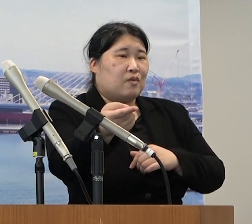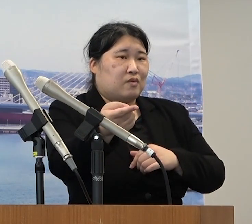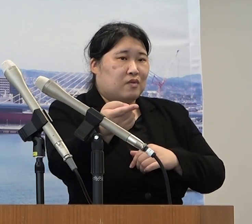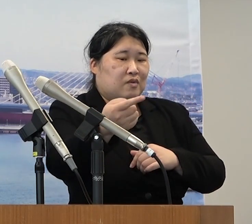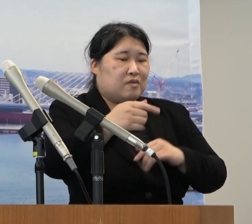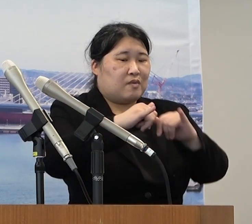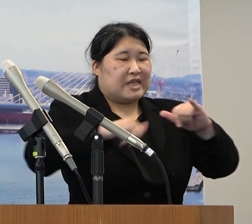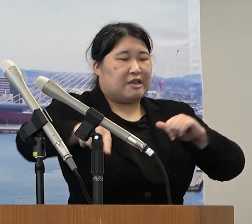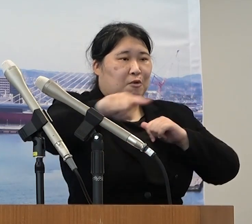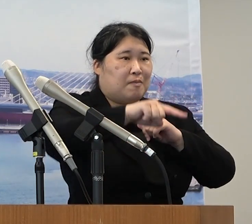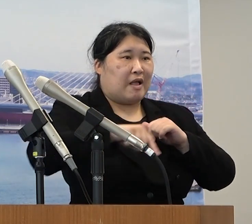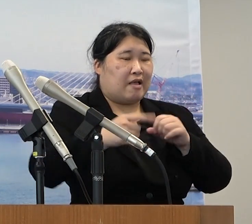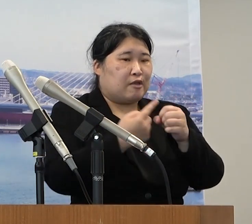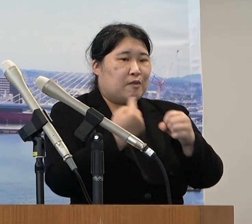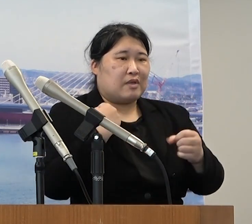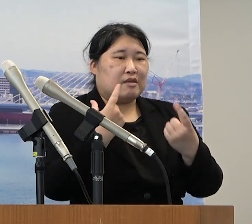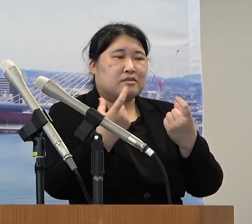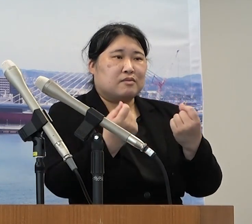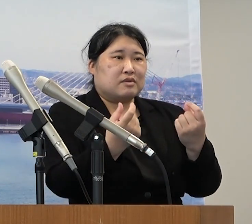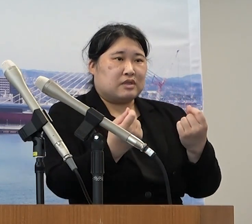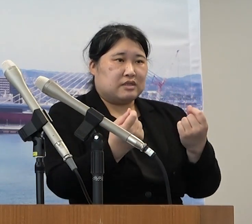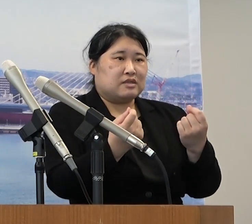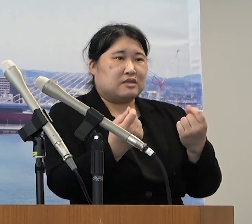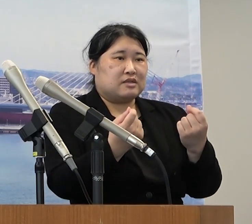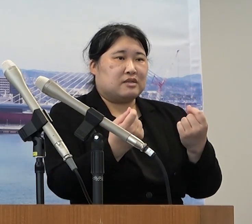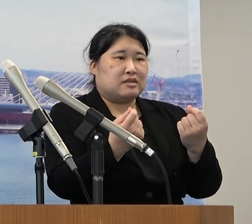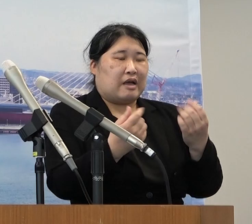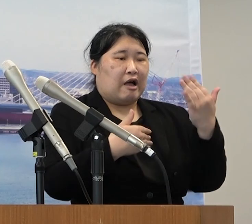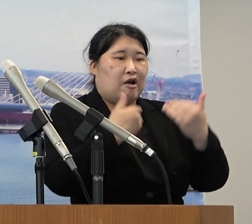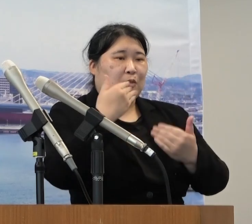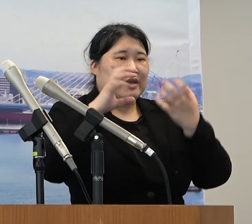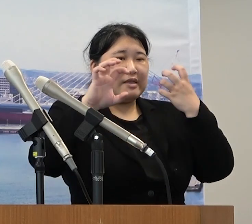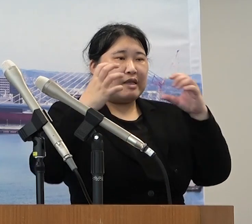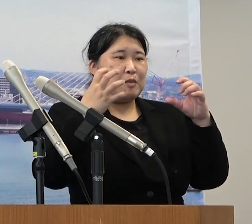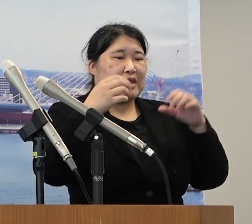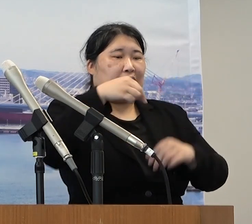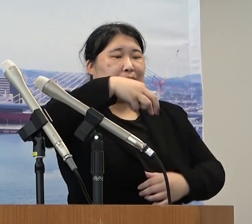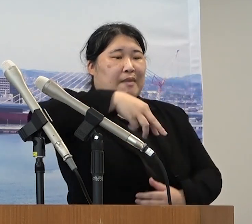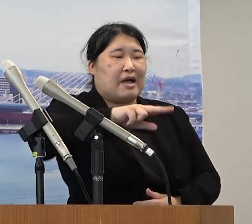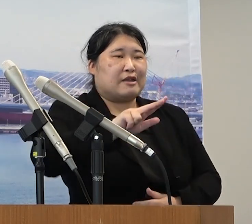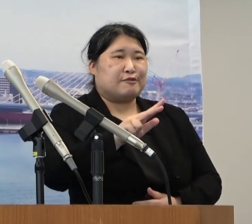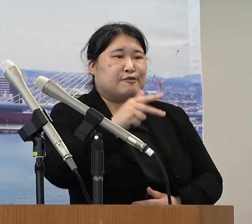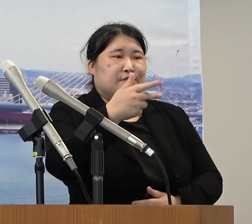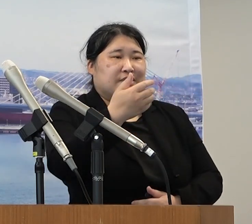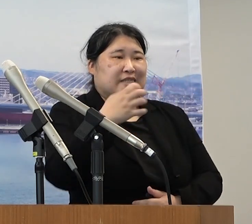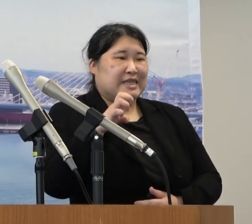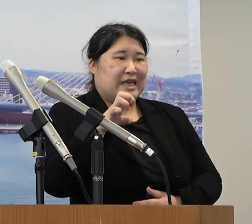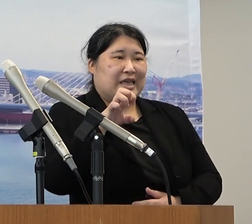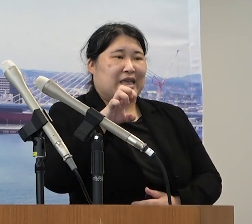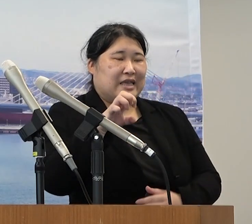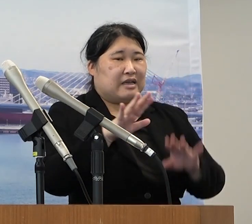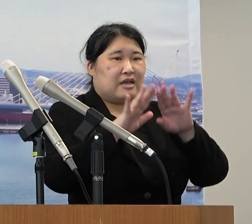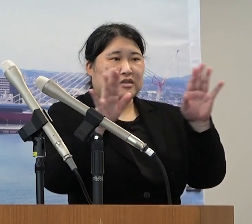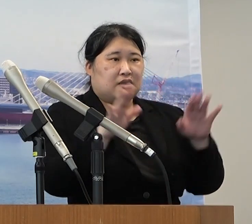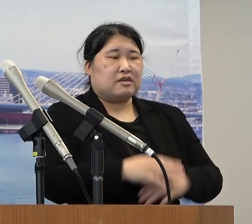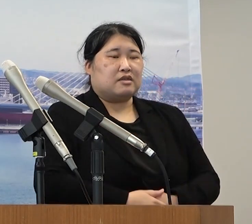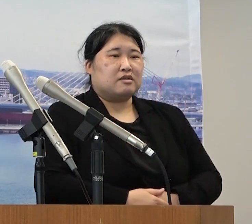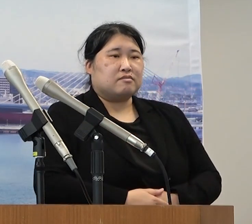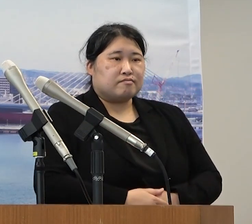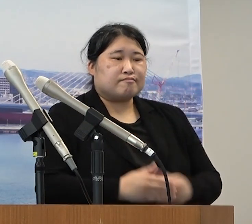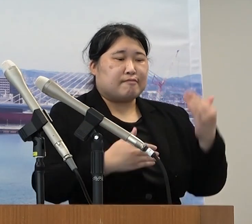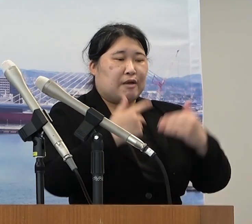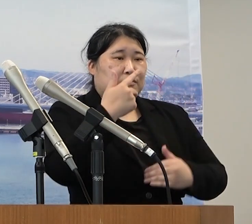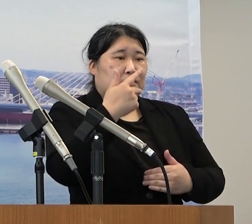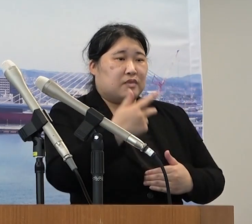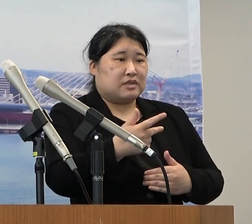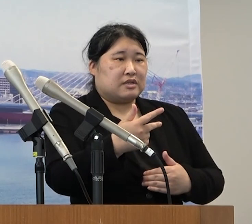、昨年度に続きまして青森ねぶたマルシェが開催されます。このイベントは青